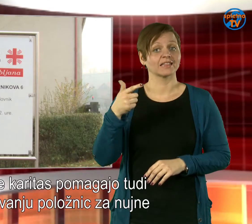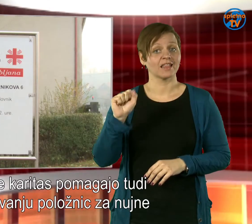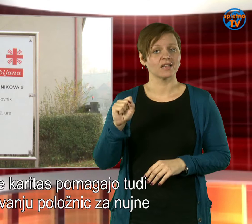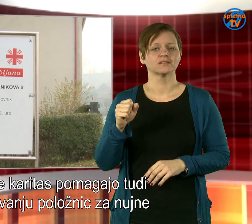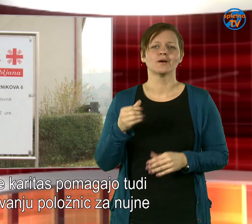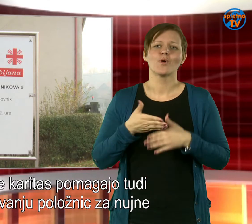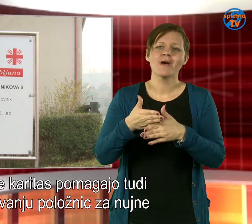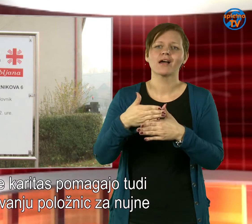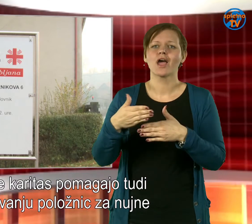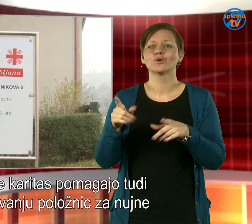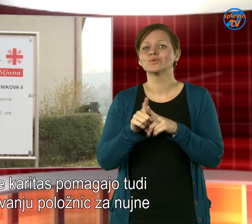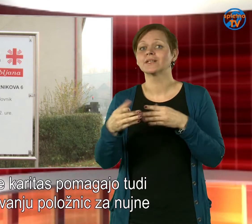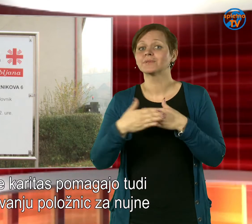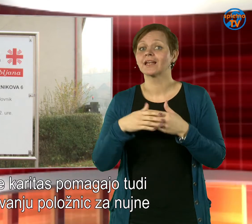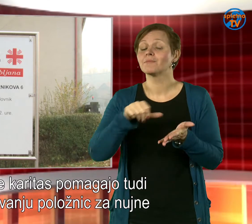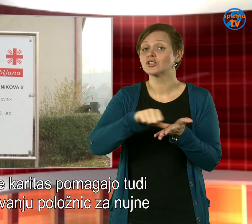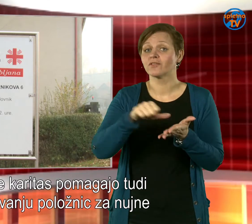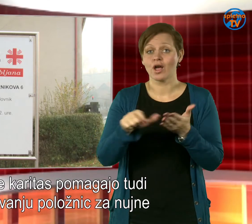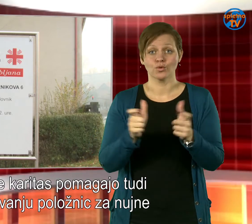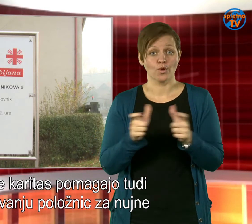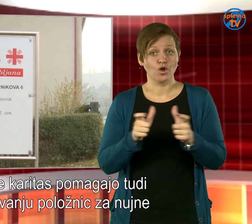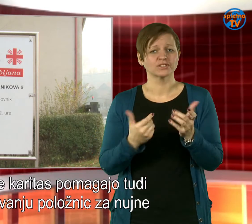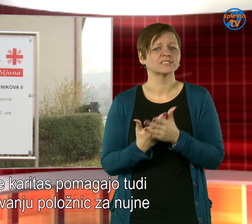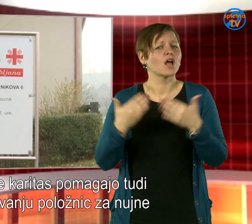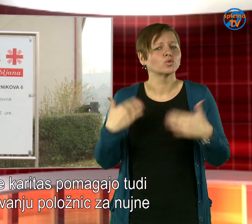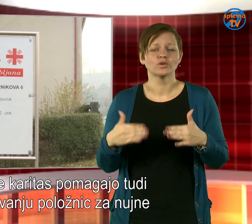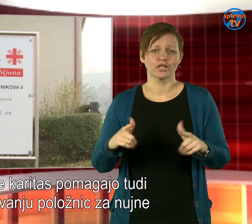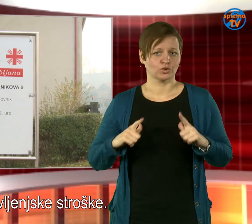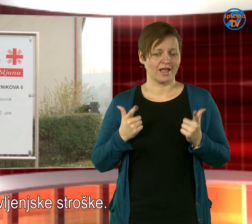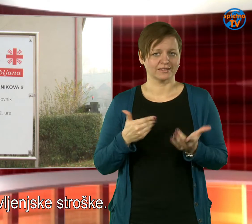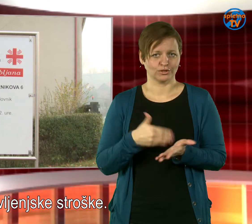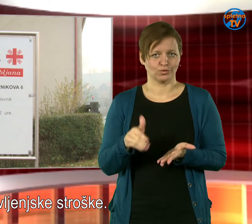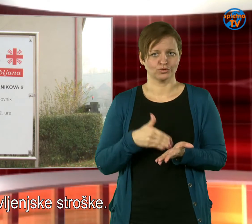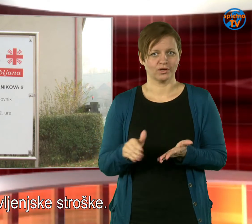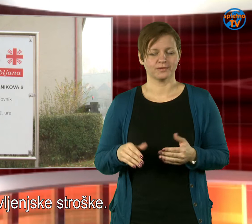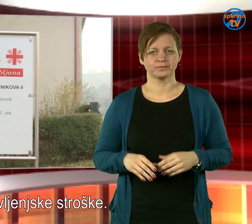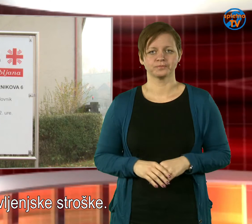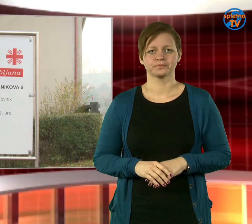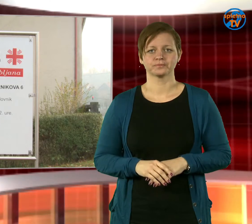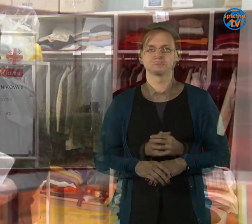Škofijske Karitas pomagajo tudi pri plačevanju položnic za nujne življenjske stroške.